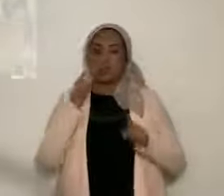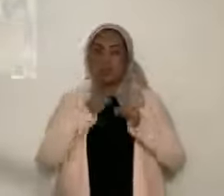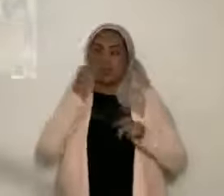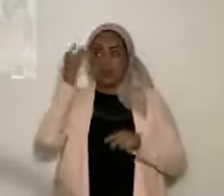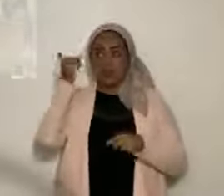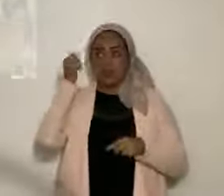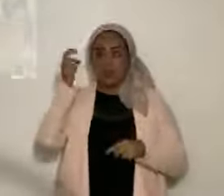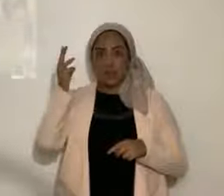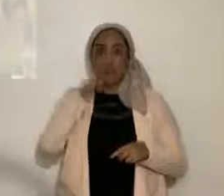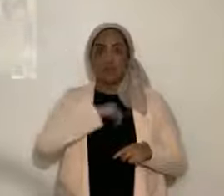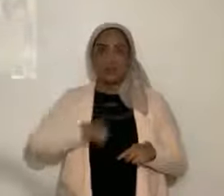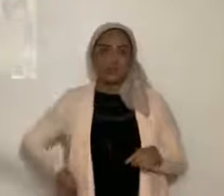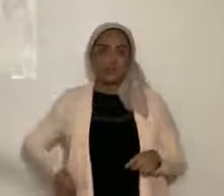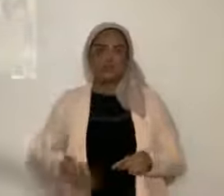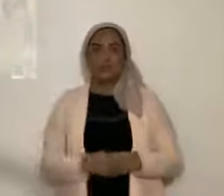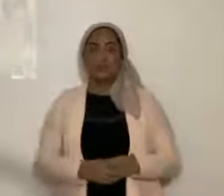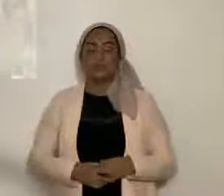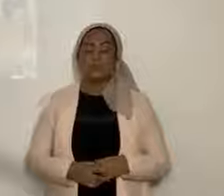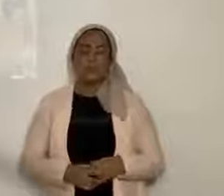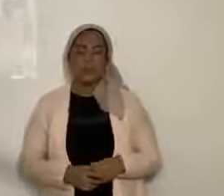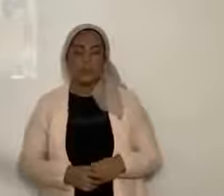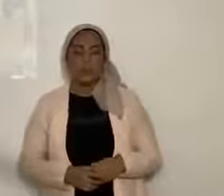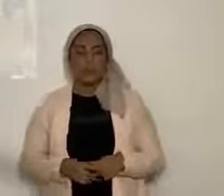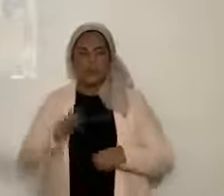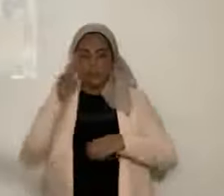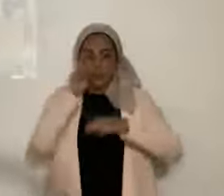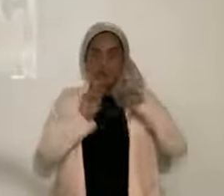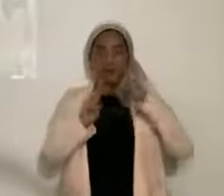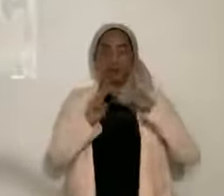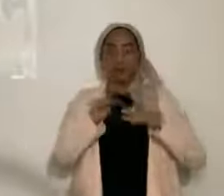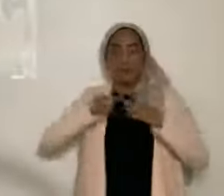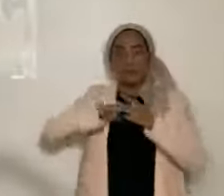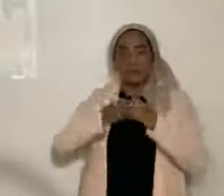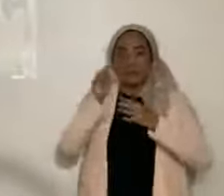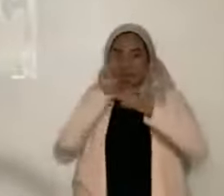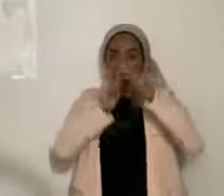Yahshua HaMashiach. El origen de la profecía es,